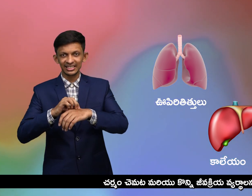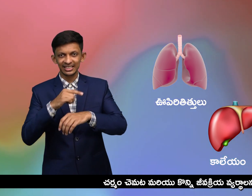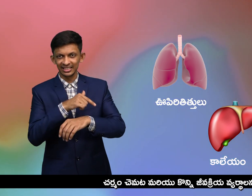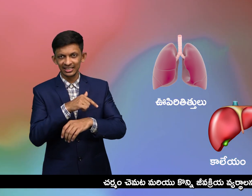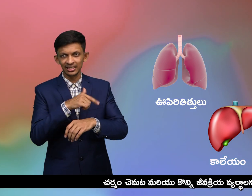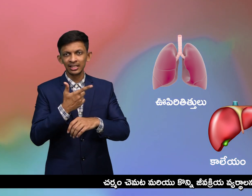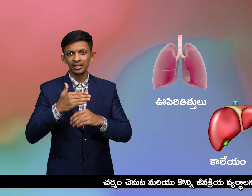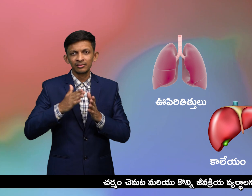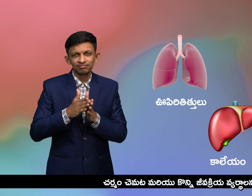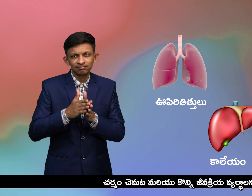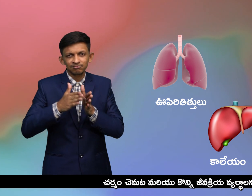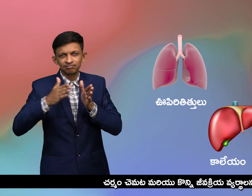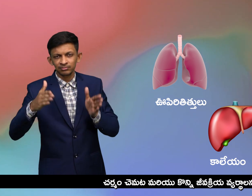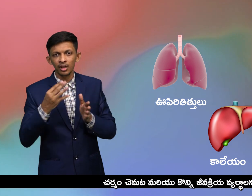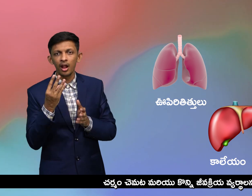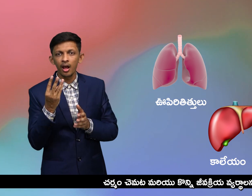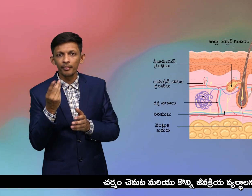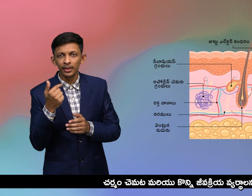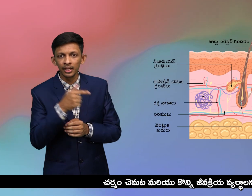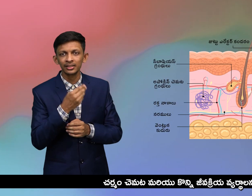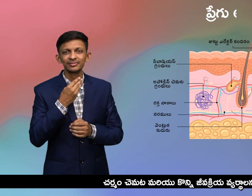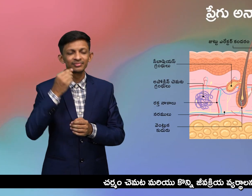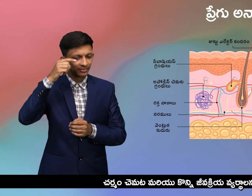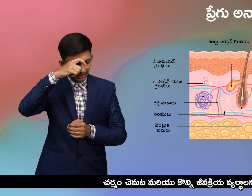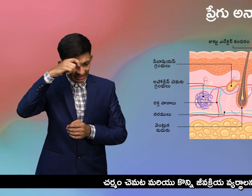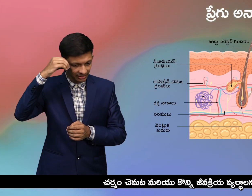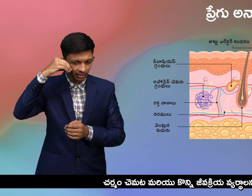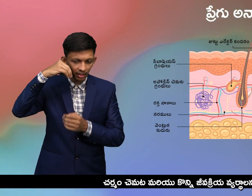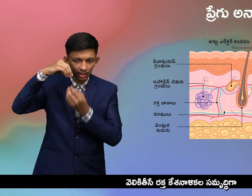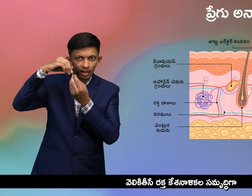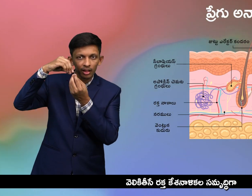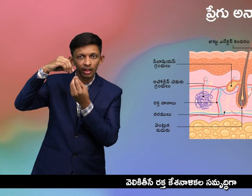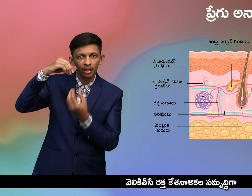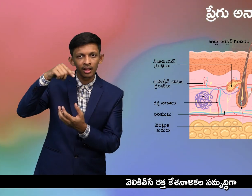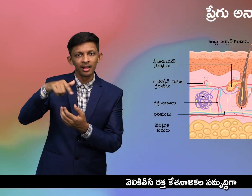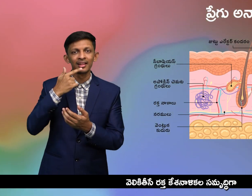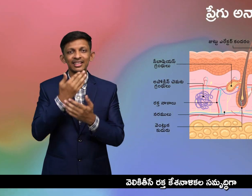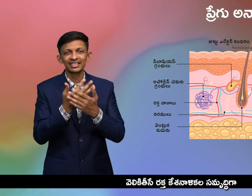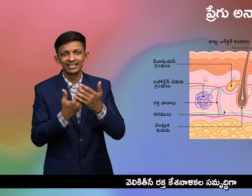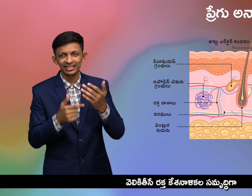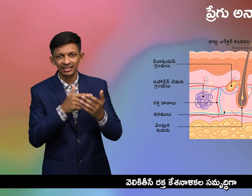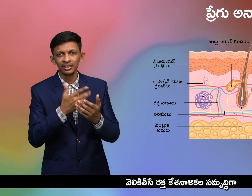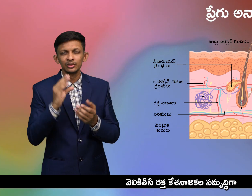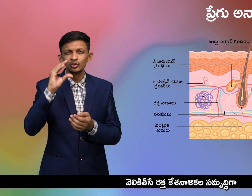చర్మం, చెమట మరియు కొన్ని జీవక్రియ వ్యర్థాలను వెలికితీసే రక్తకేశ